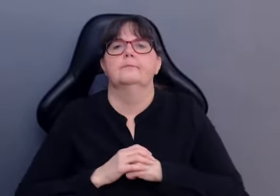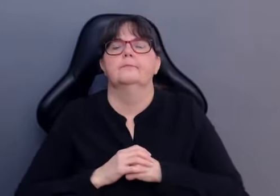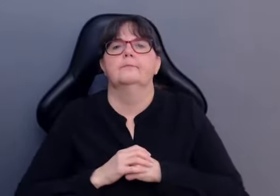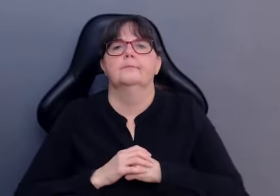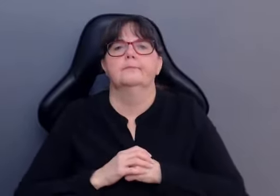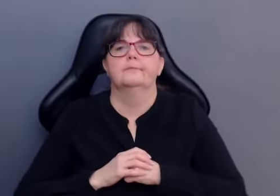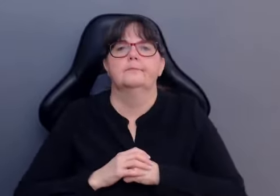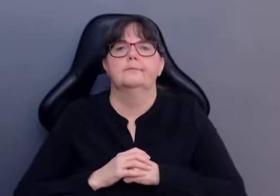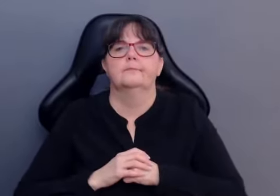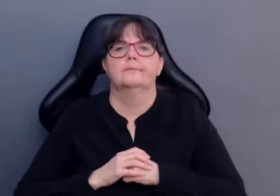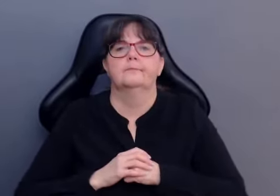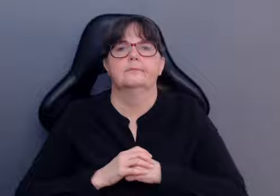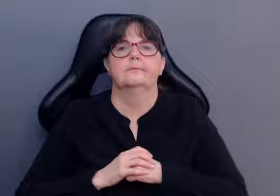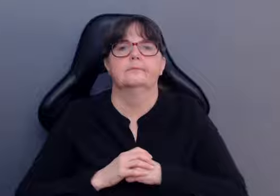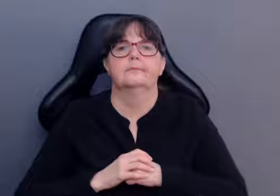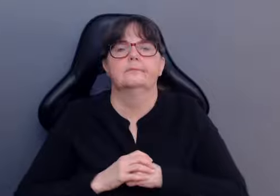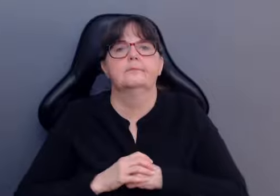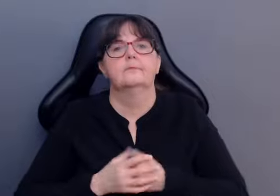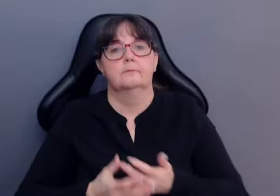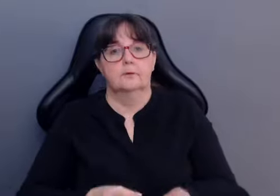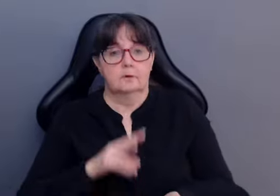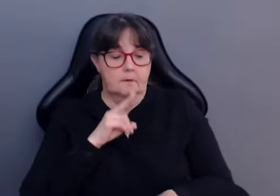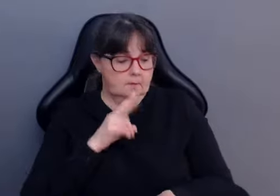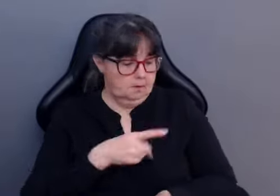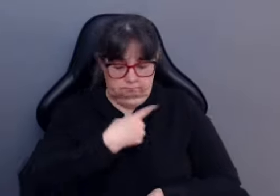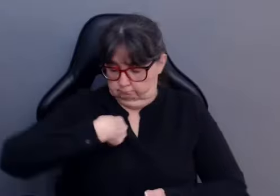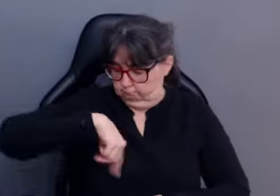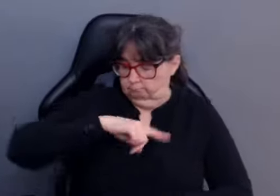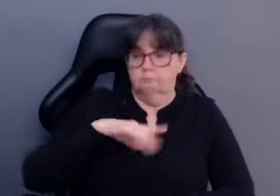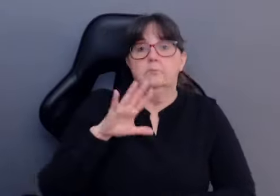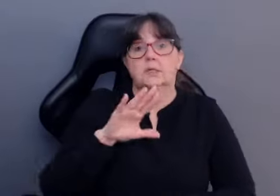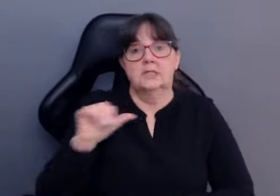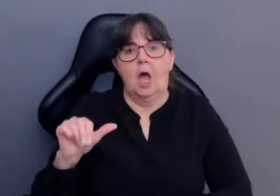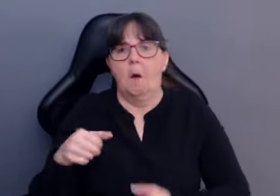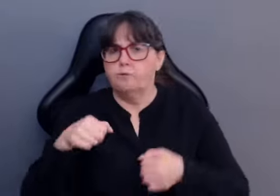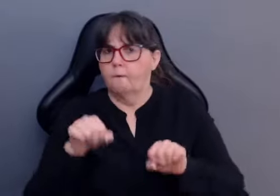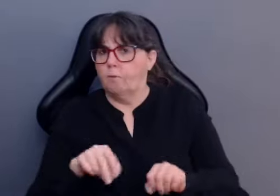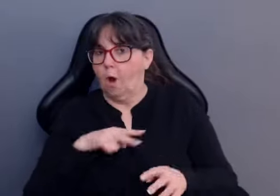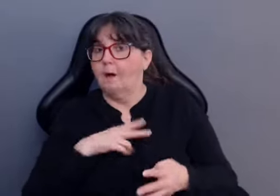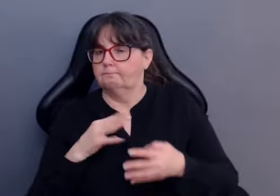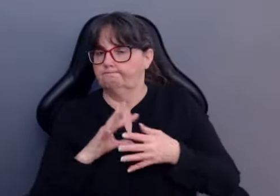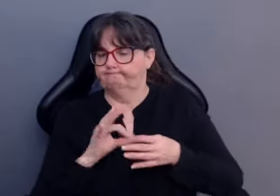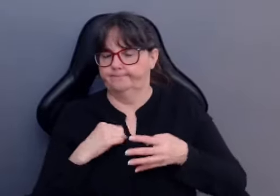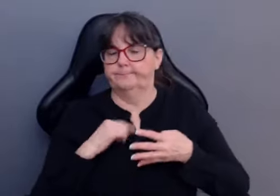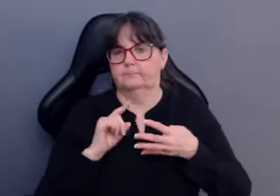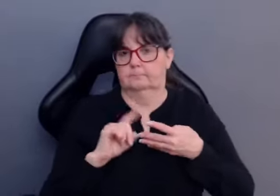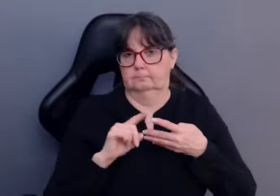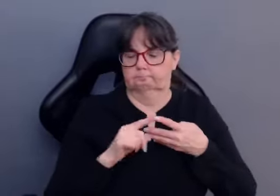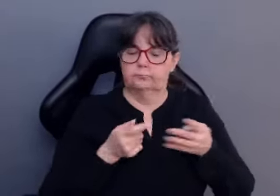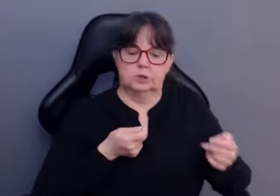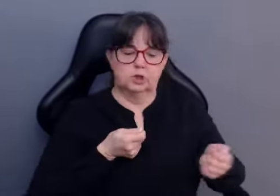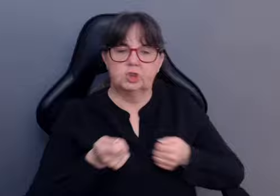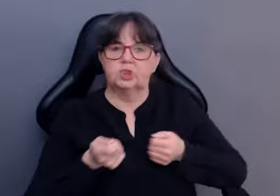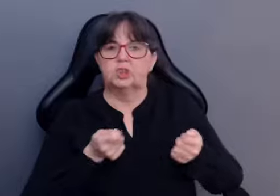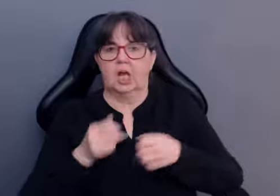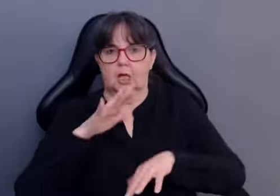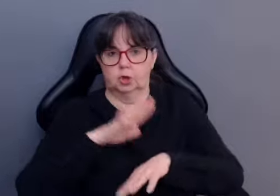conseil d'administration a notamment les pouvoirs suivants. Administre les affaires de la